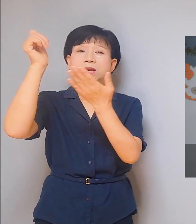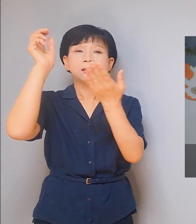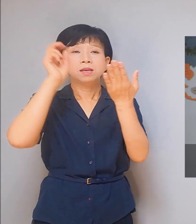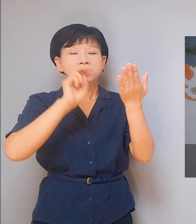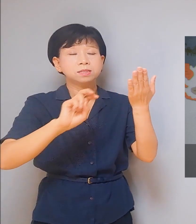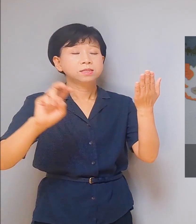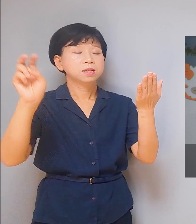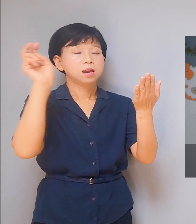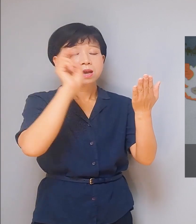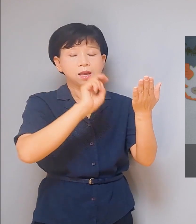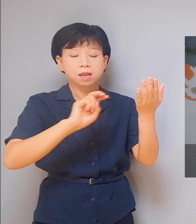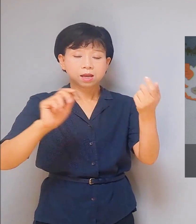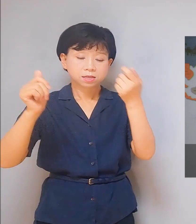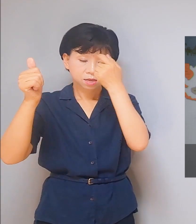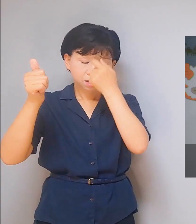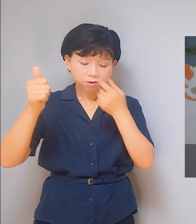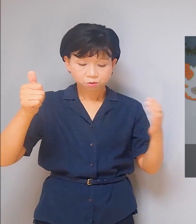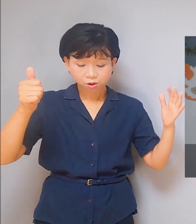하나님께